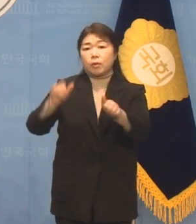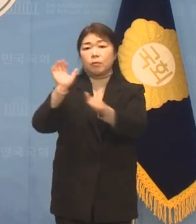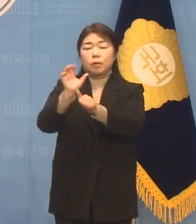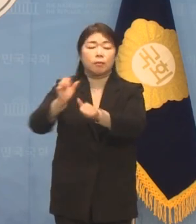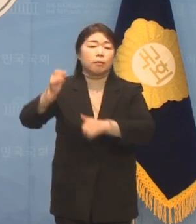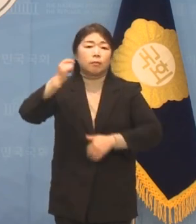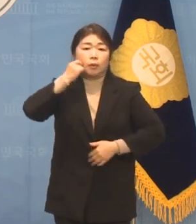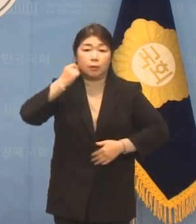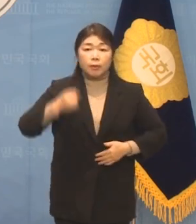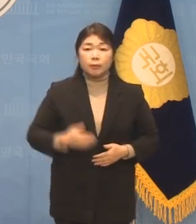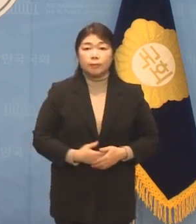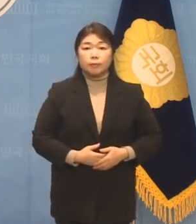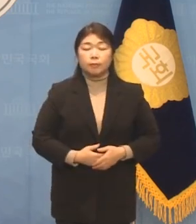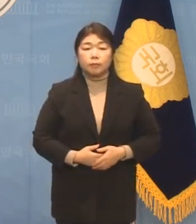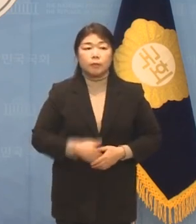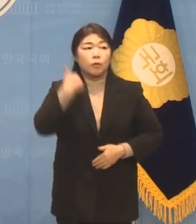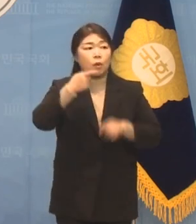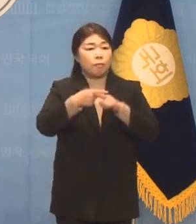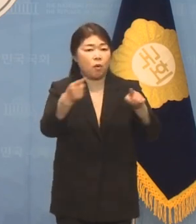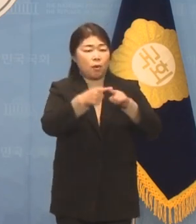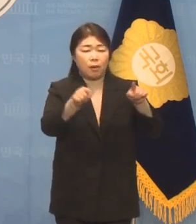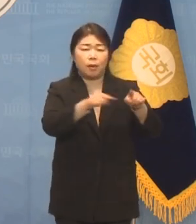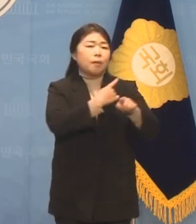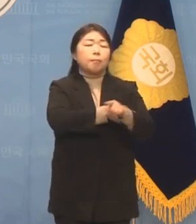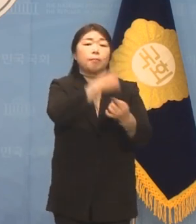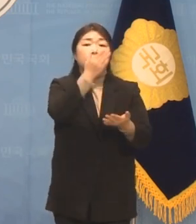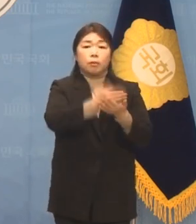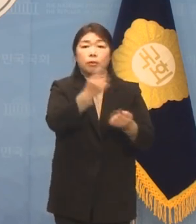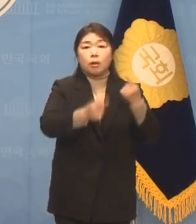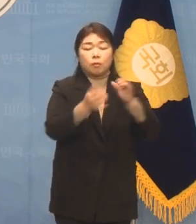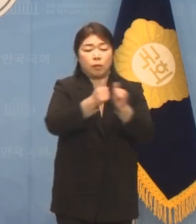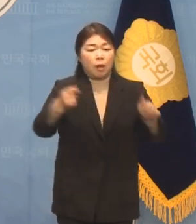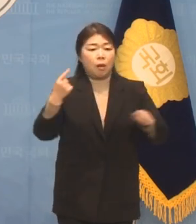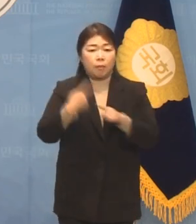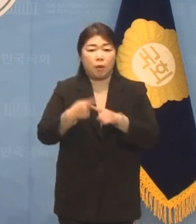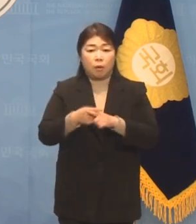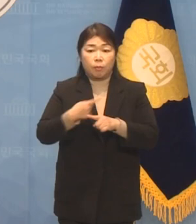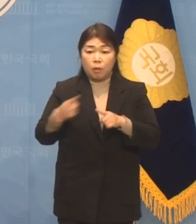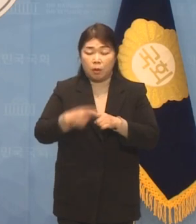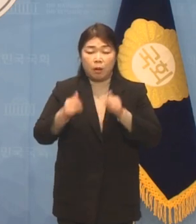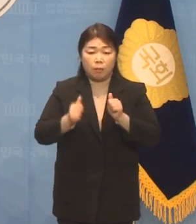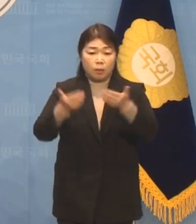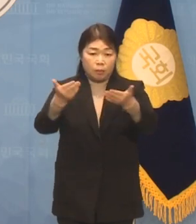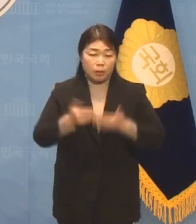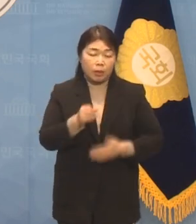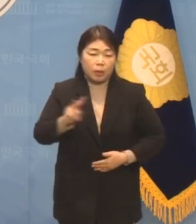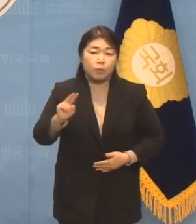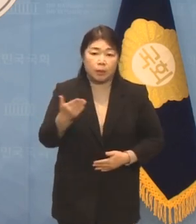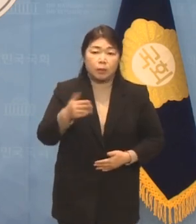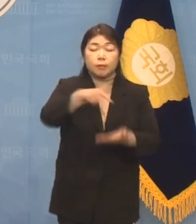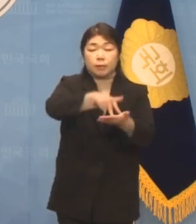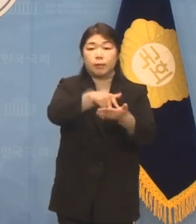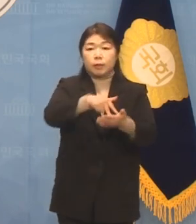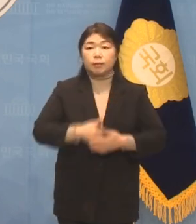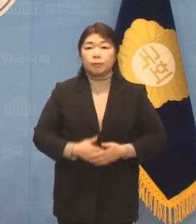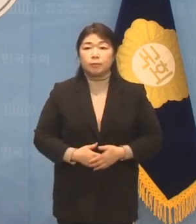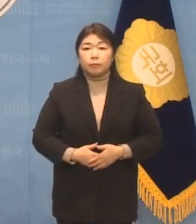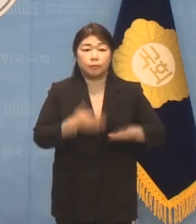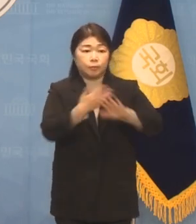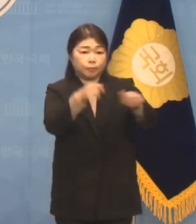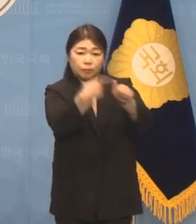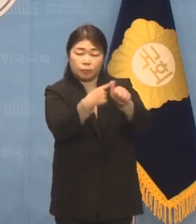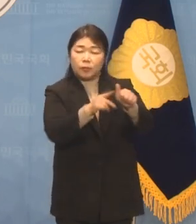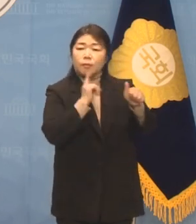무엇보다 한동훈 위원장은 누구를 평가할 자리가 아니라 국민의 평가를 받아야 할 자리에 있습니다. 남을 비난하는